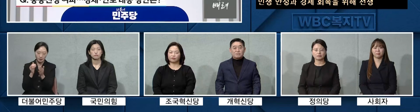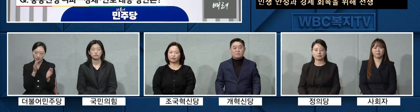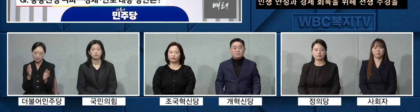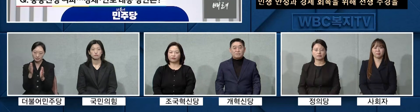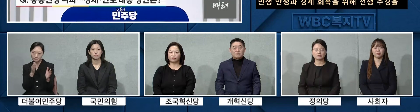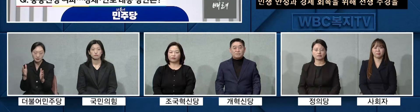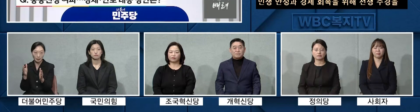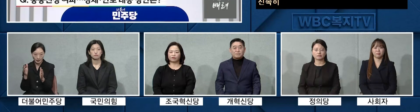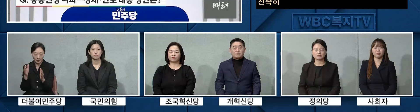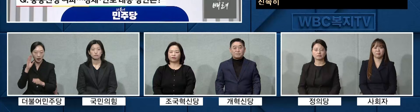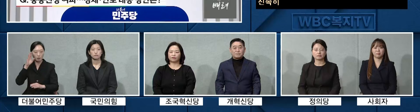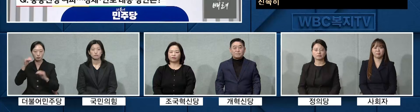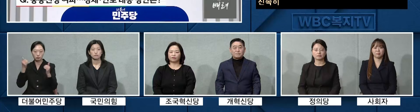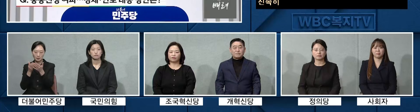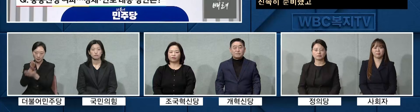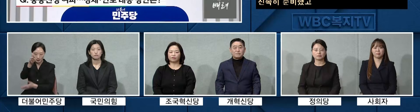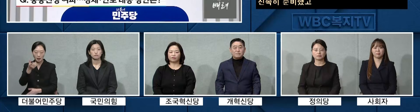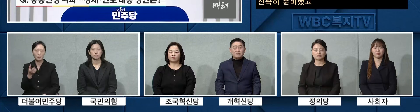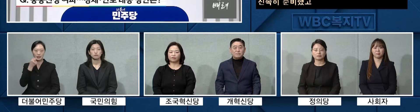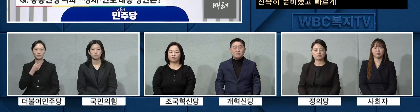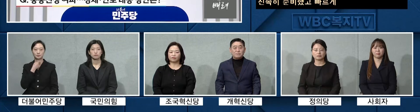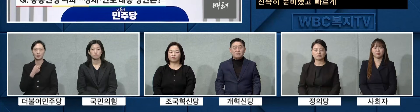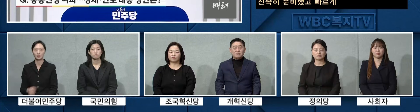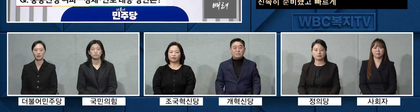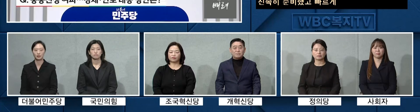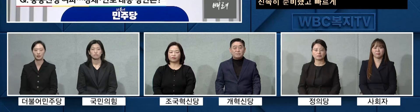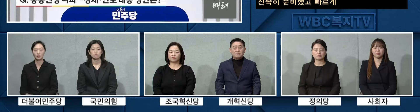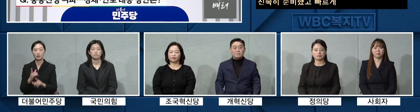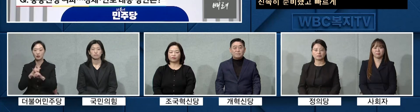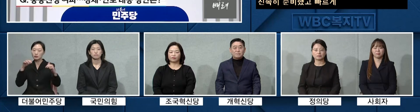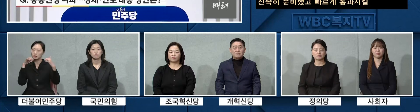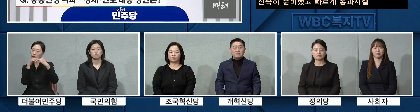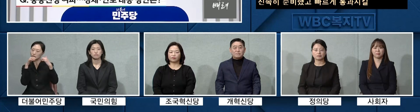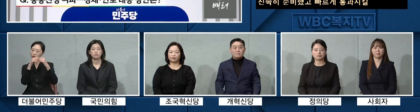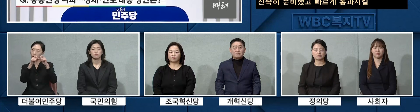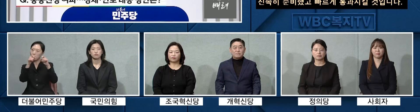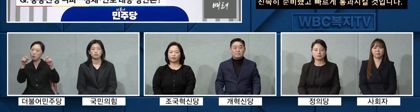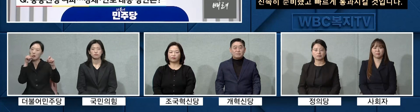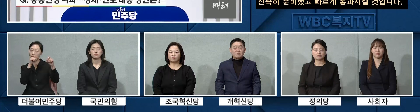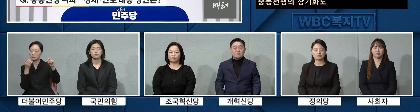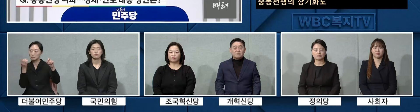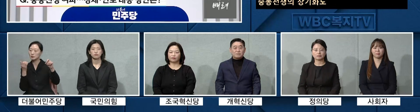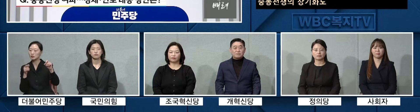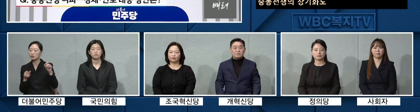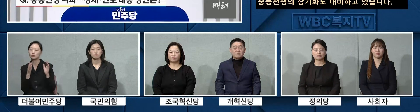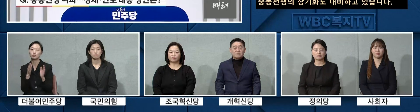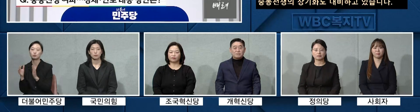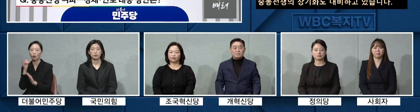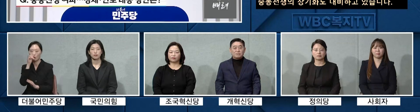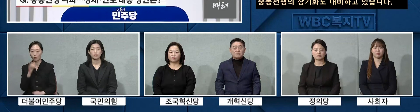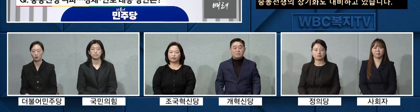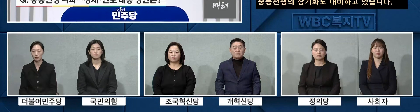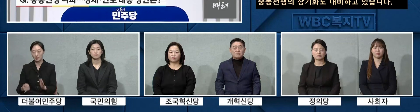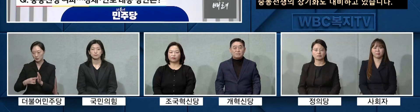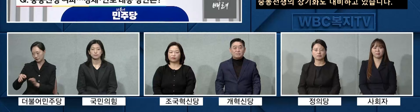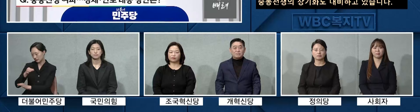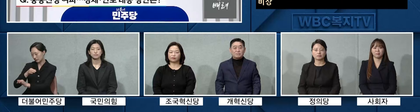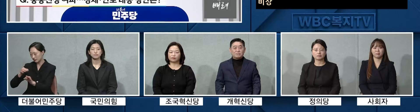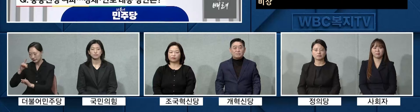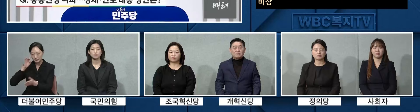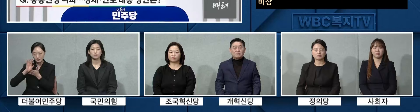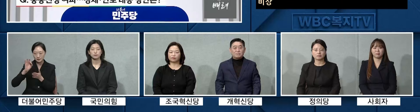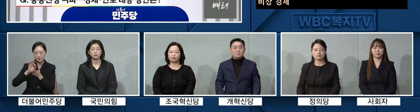빠르게 통과시킬 것입니다. 중동 전쟁의 장기화도 대비하고 있습니다. 비상경제 대응 체계로 전면